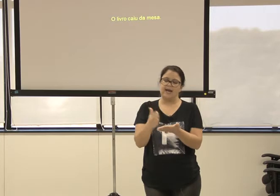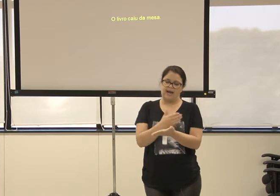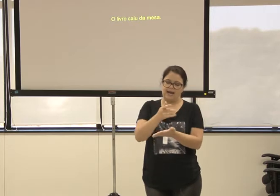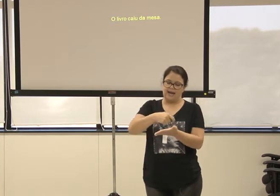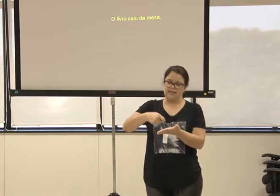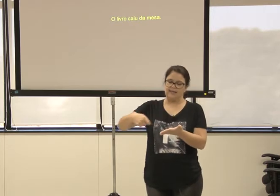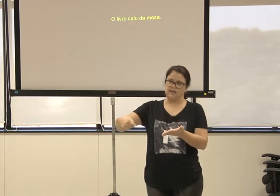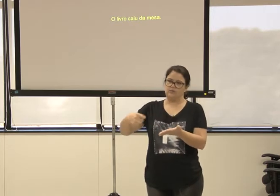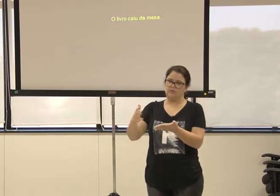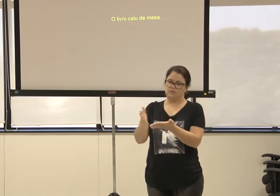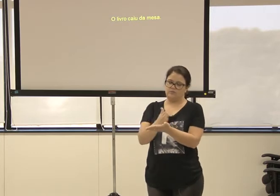Caderno.